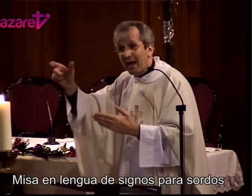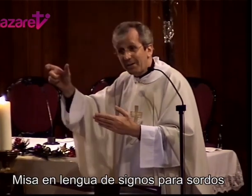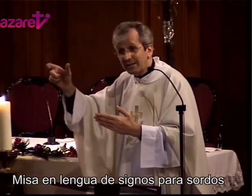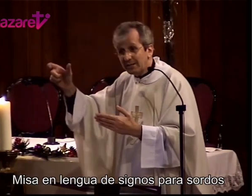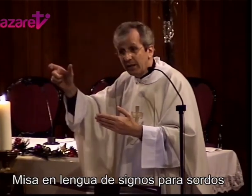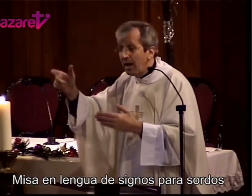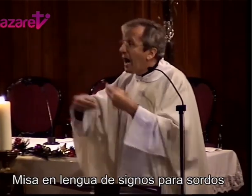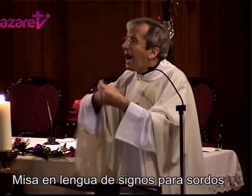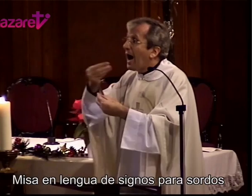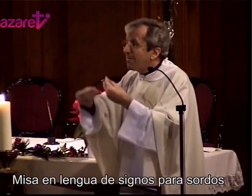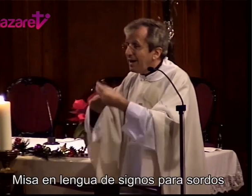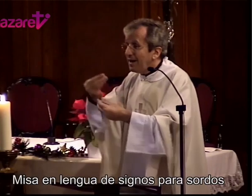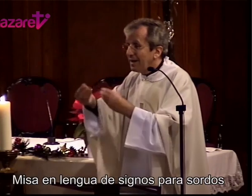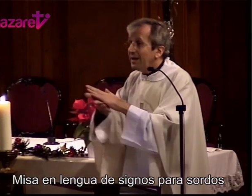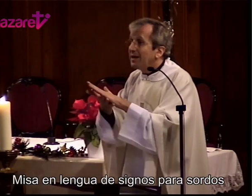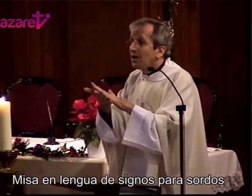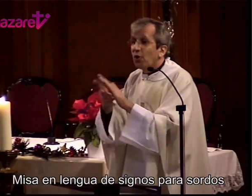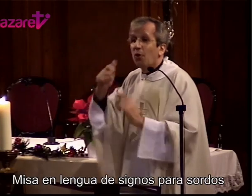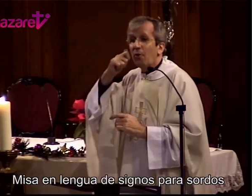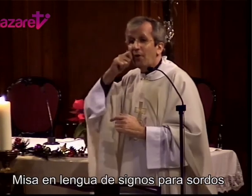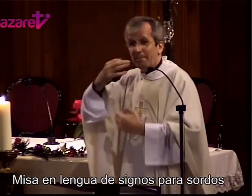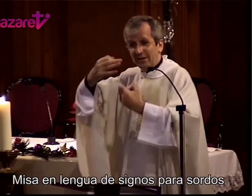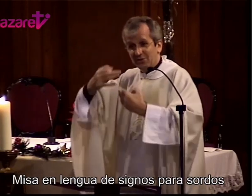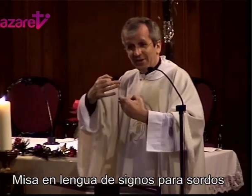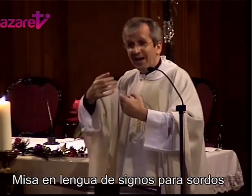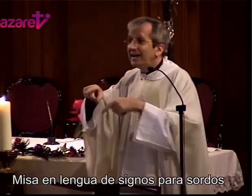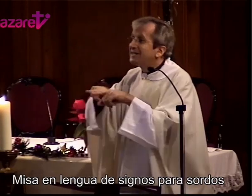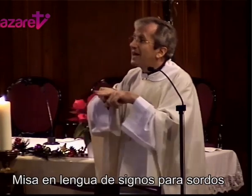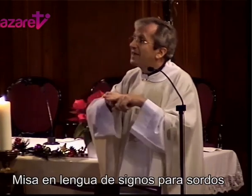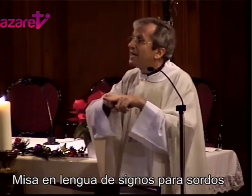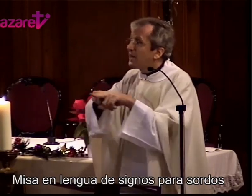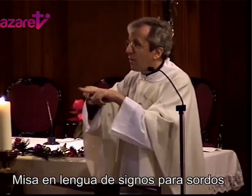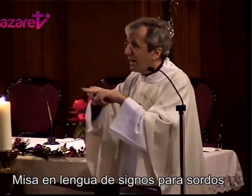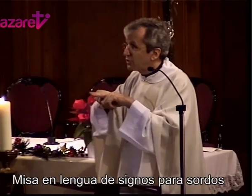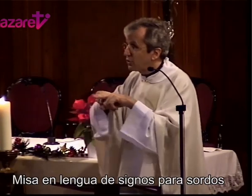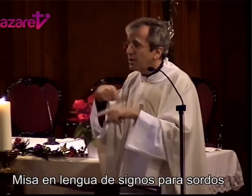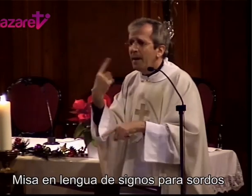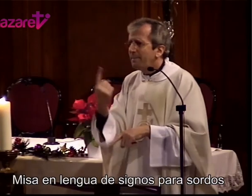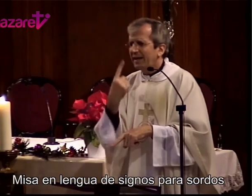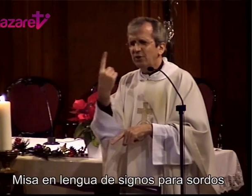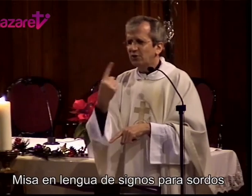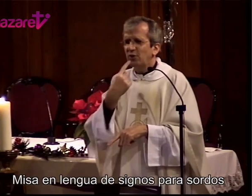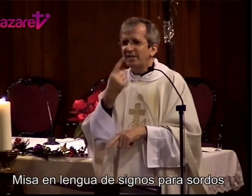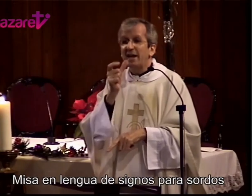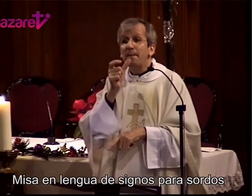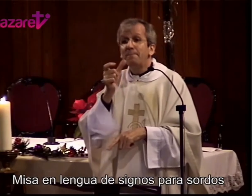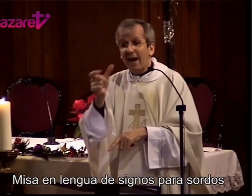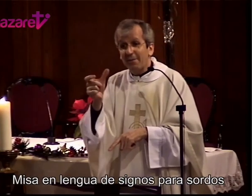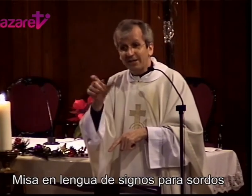palabras, habla como persona, se hace igual a nosotros, para que no solo sean palabras lo